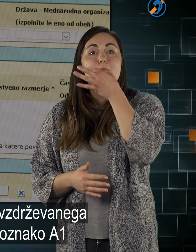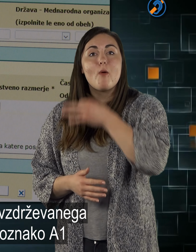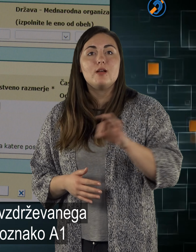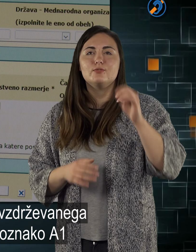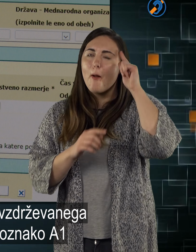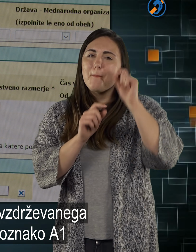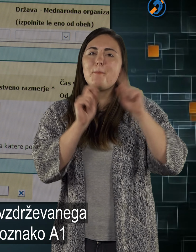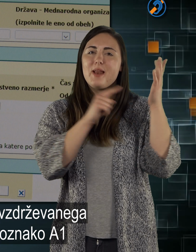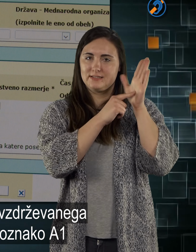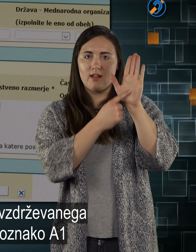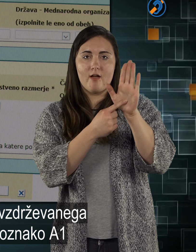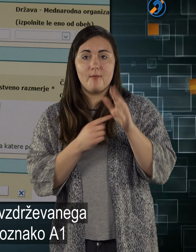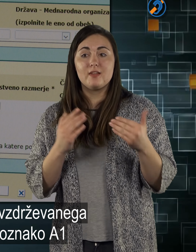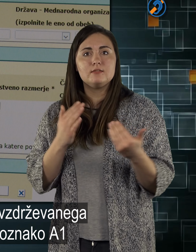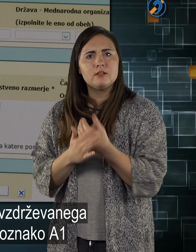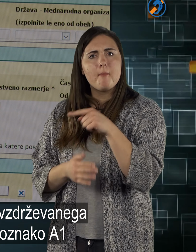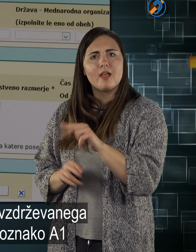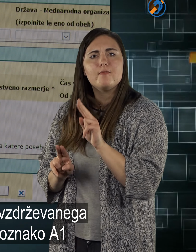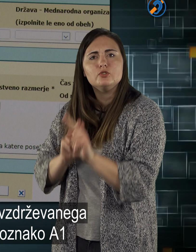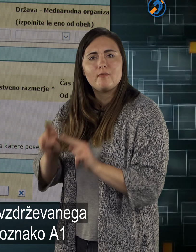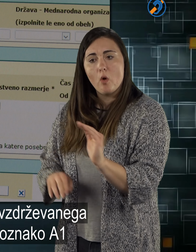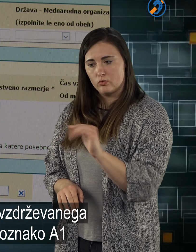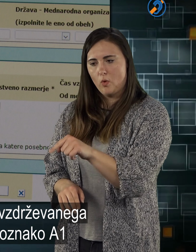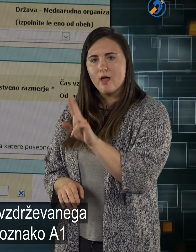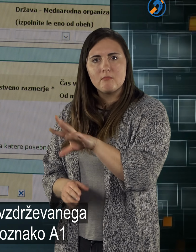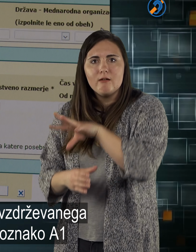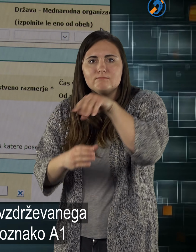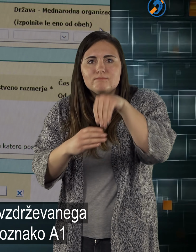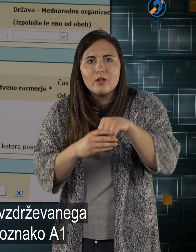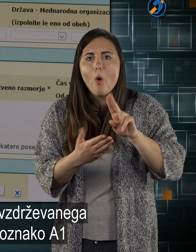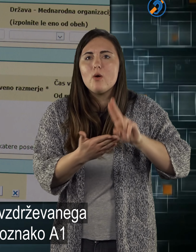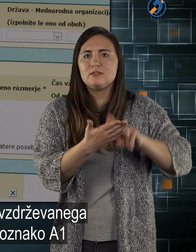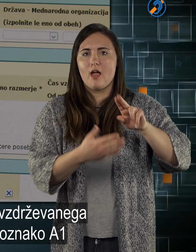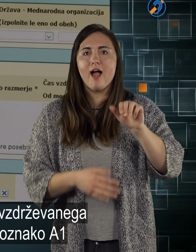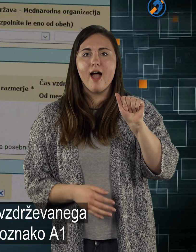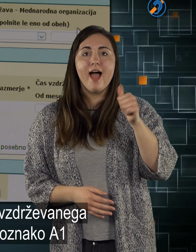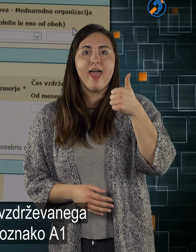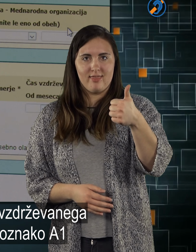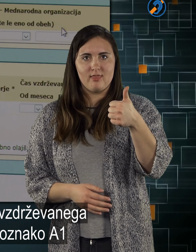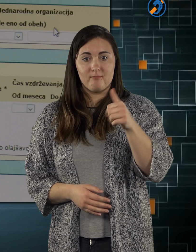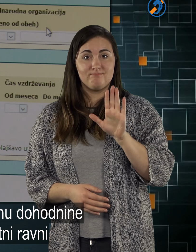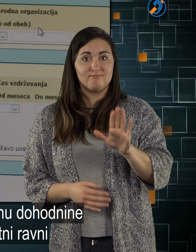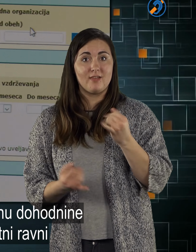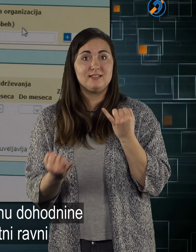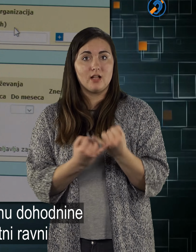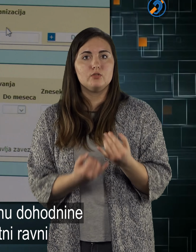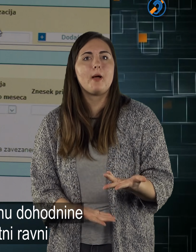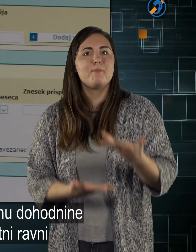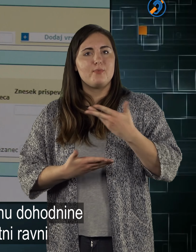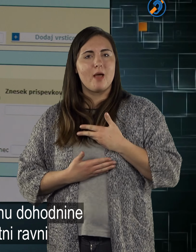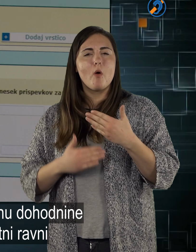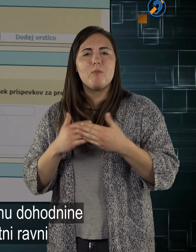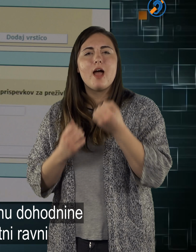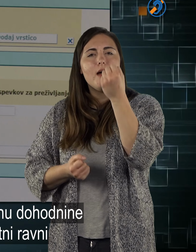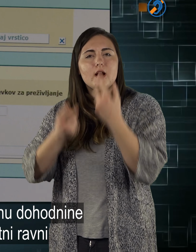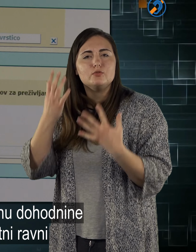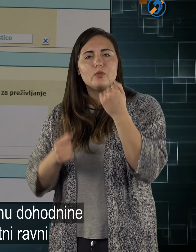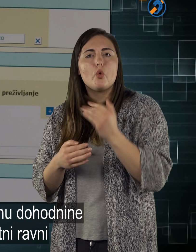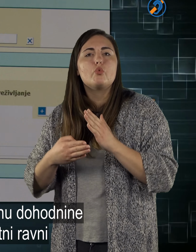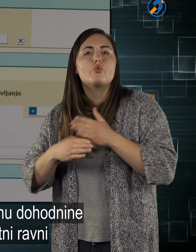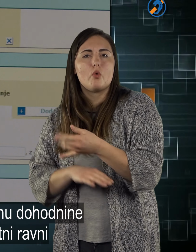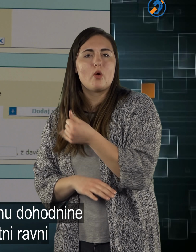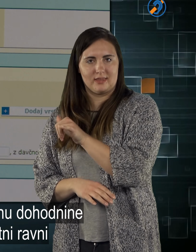Za boljšo predstavo. Za vzdrževanega otroka, ki spada pod oznako A1, prejme starš pri obračunu dohodnine za